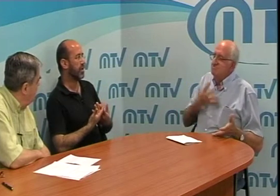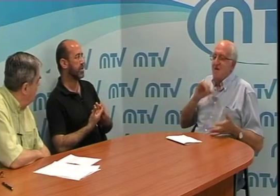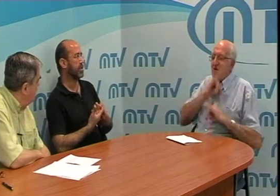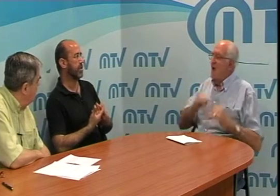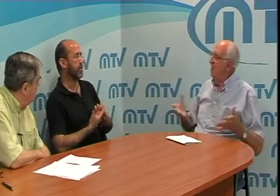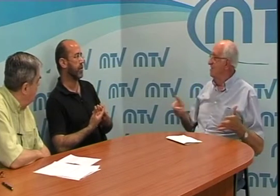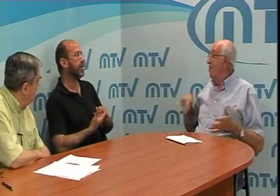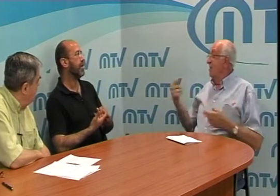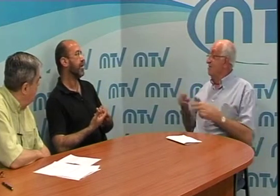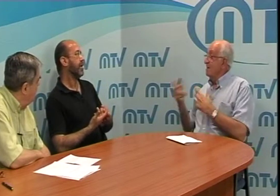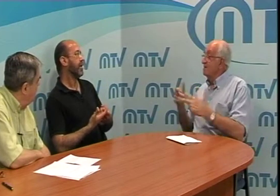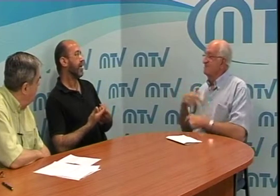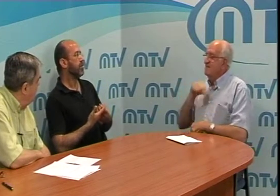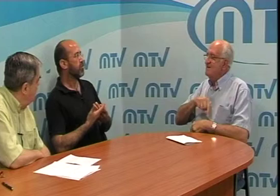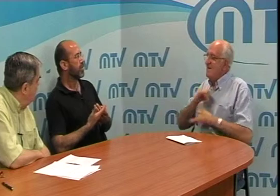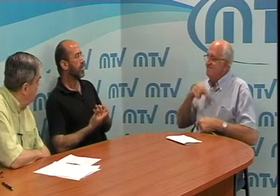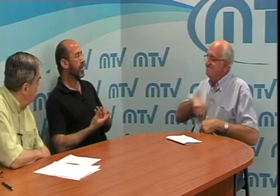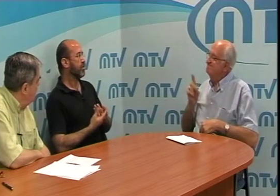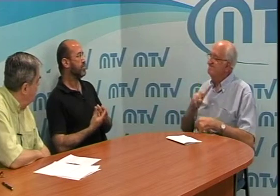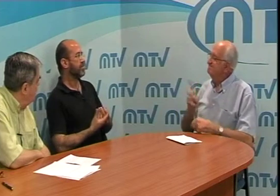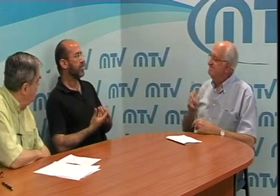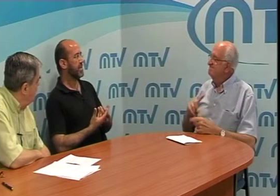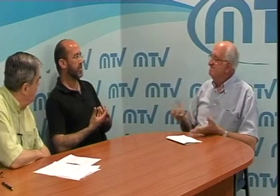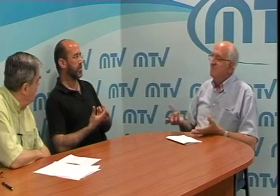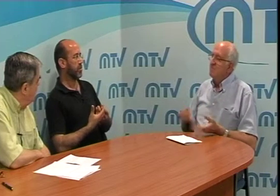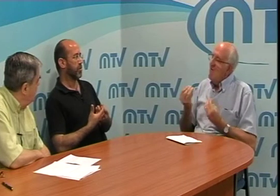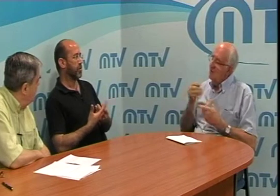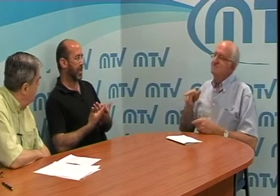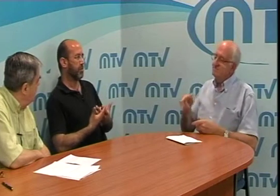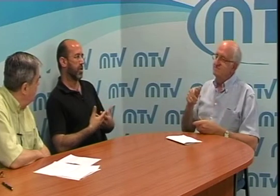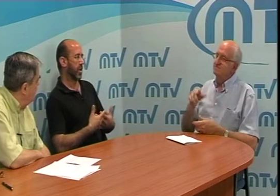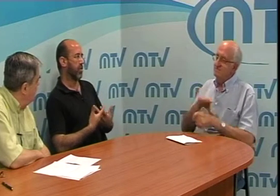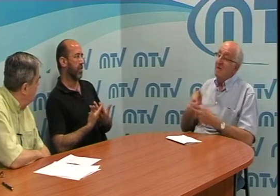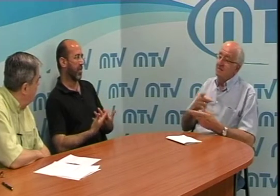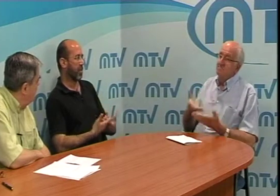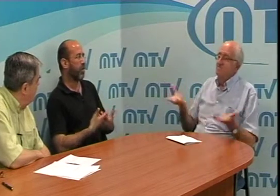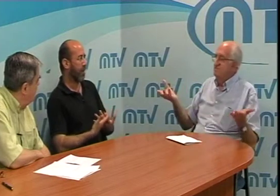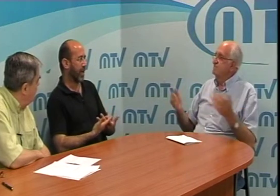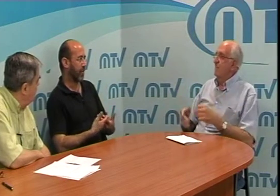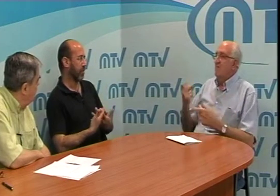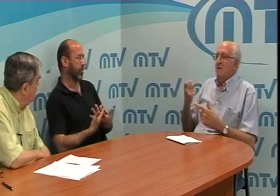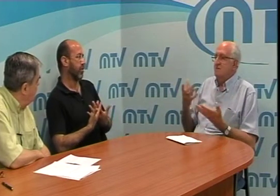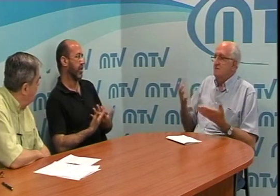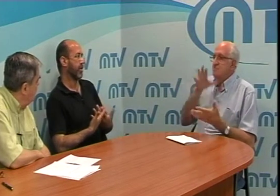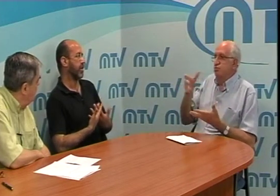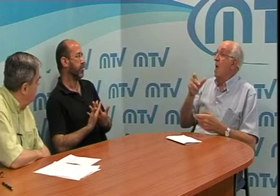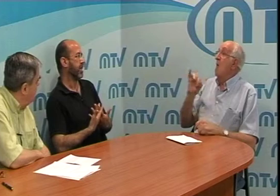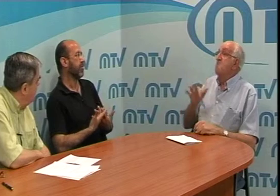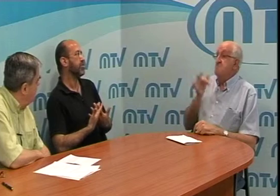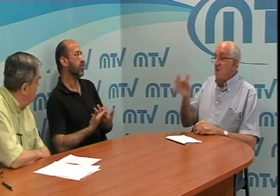más feliz en ese sentido. Cuando estoy con mi hermano, pues no me siento bien, porque la comunicación no es plena, no es